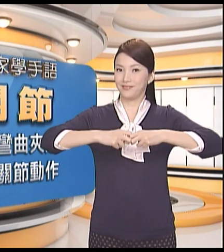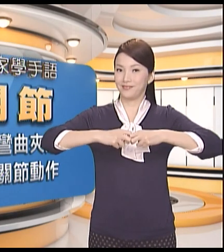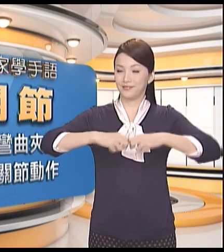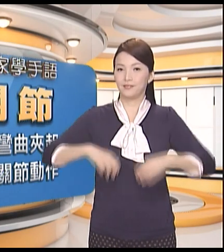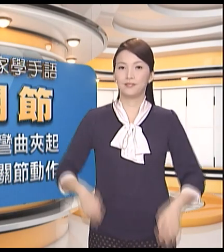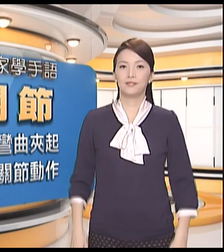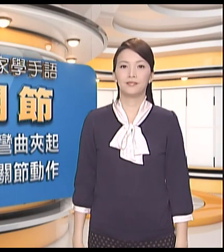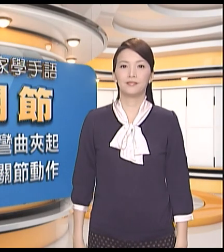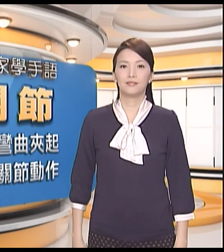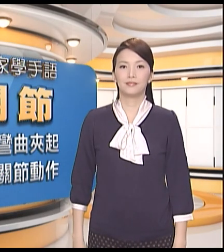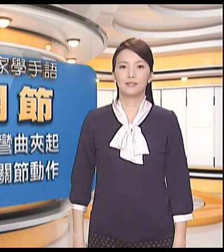表示关节。